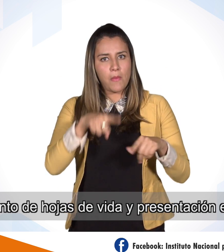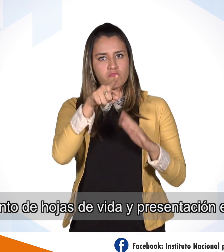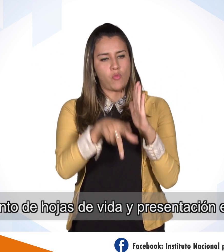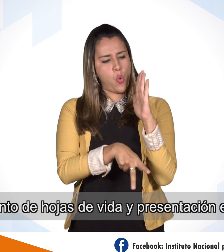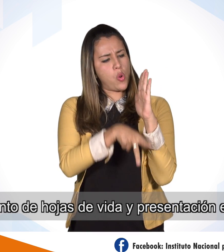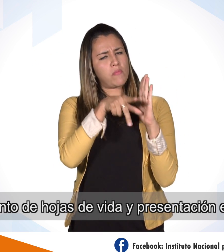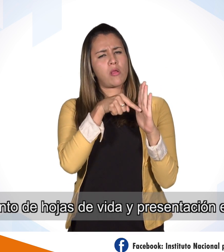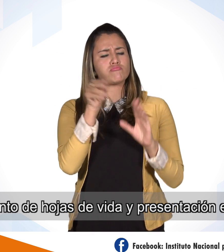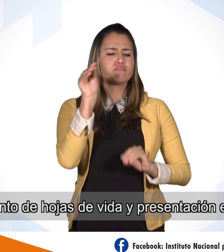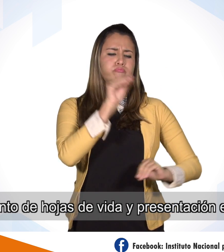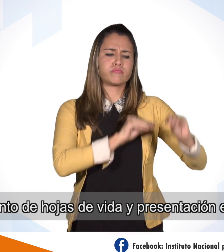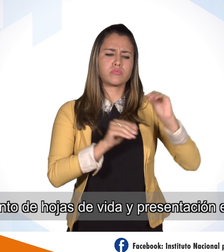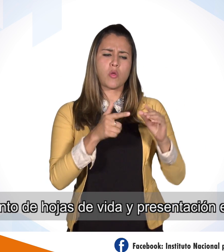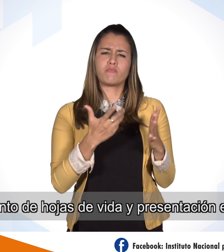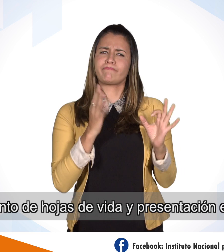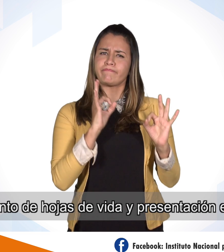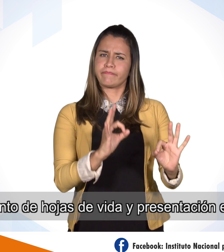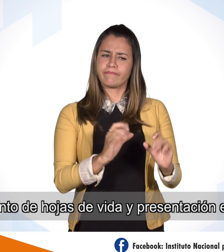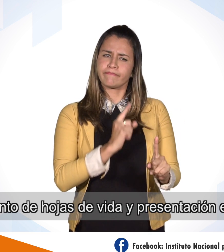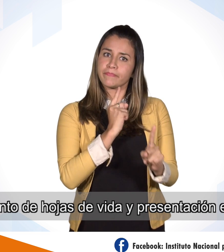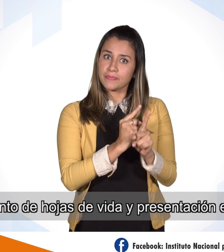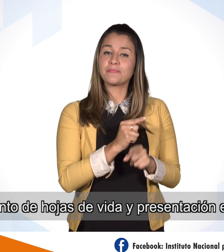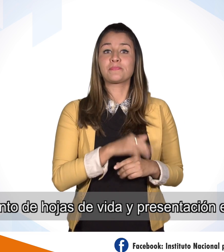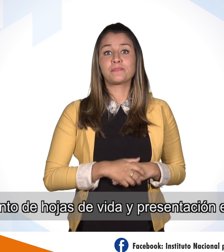Diligenciamiento de hojas de vida y presentación en entrevista.